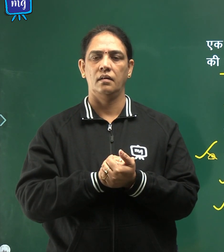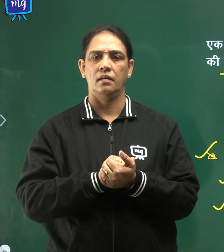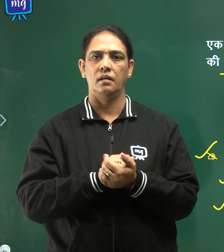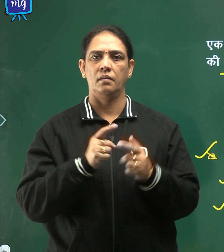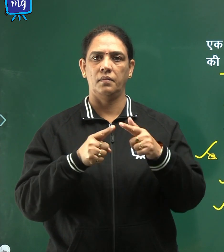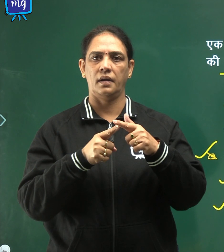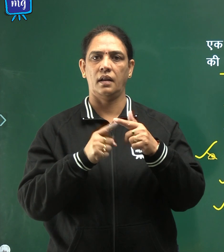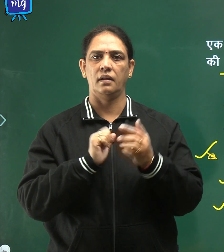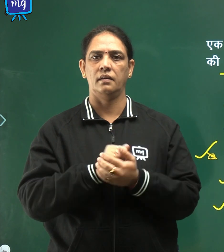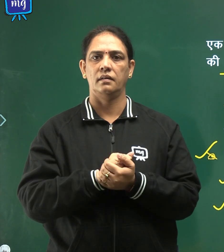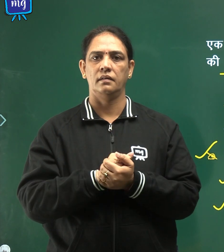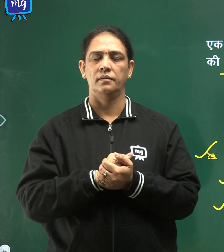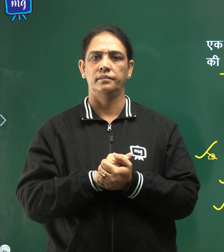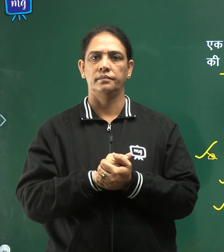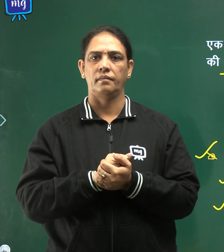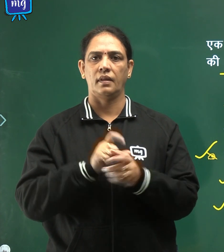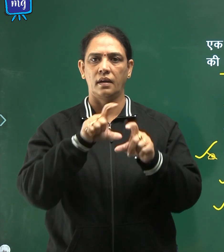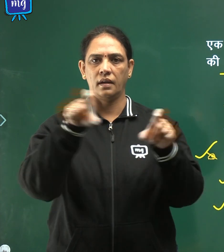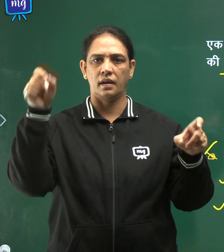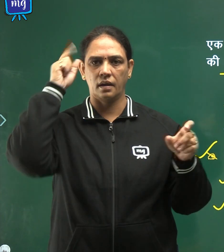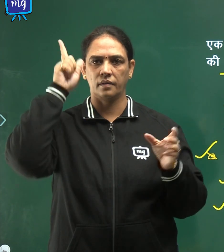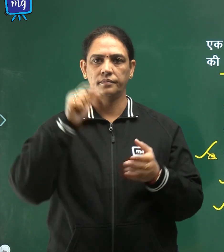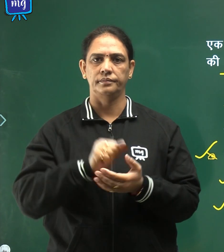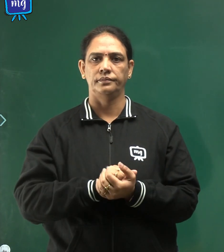पट टेल। समझ आ गया?